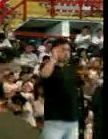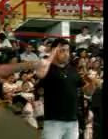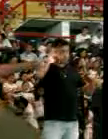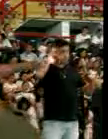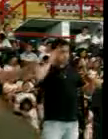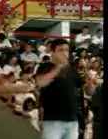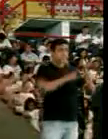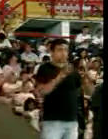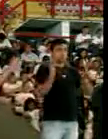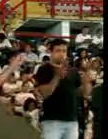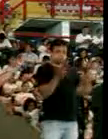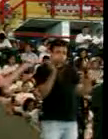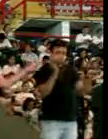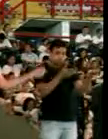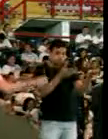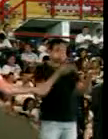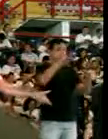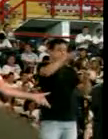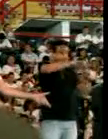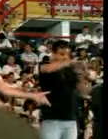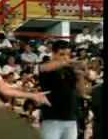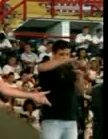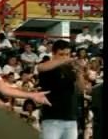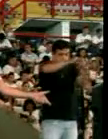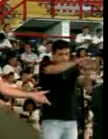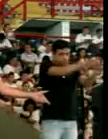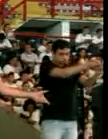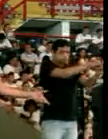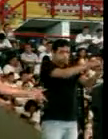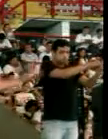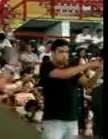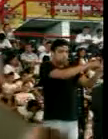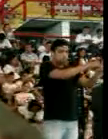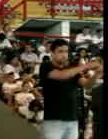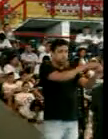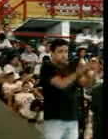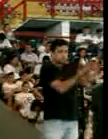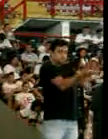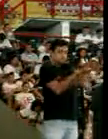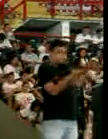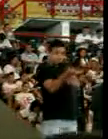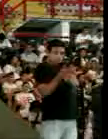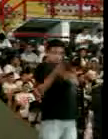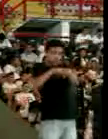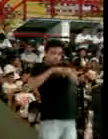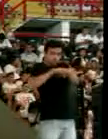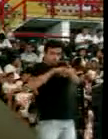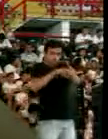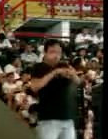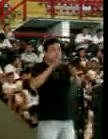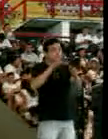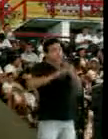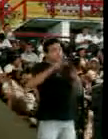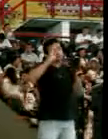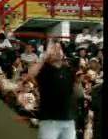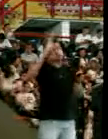Se desmata para plantar e, principalmente, para